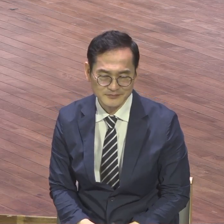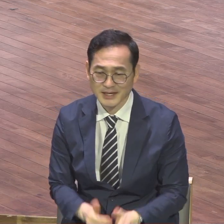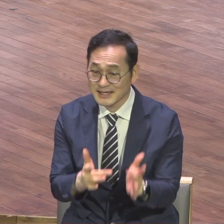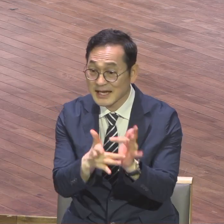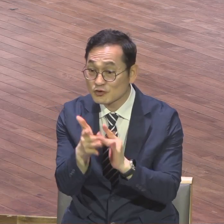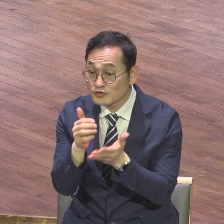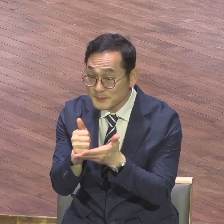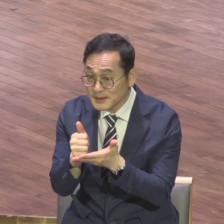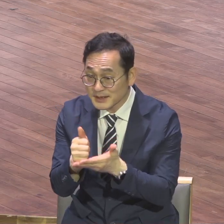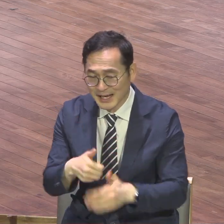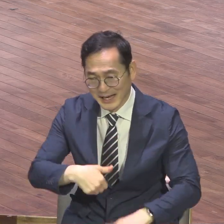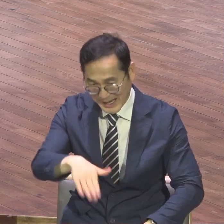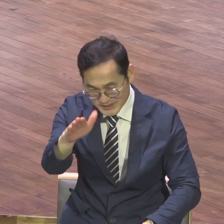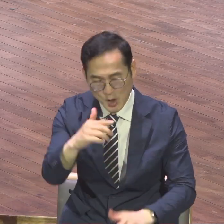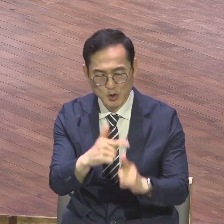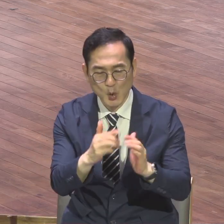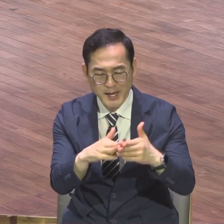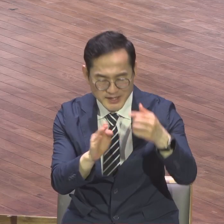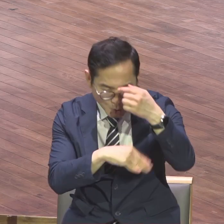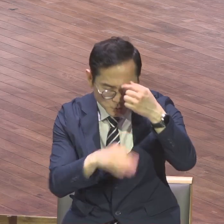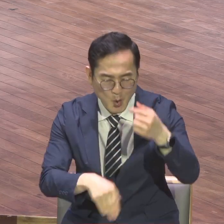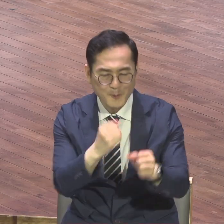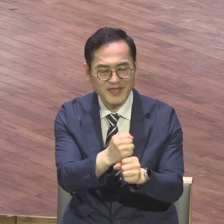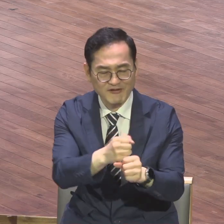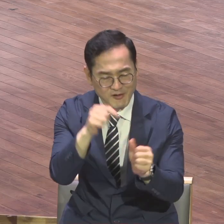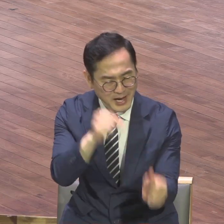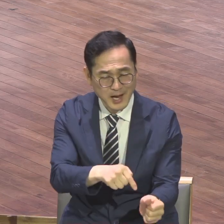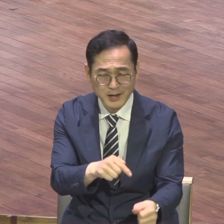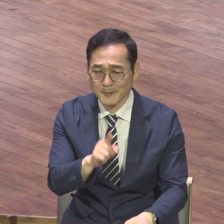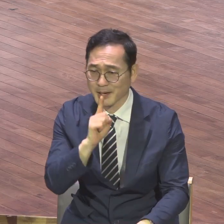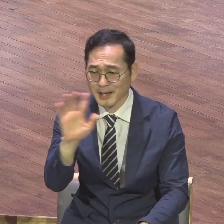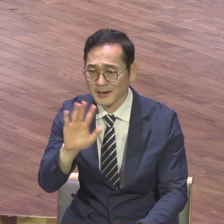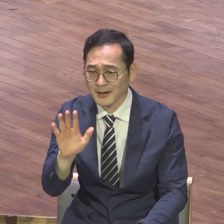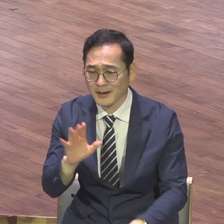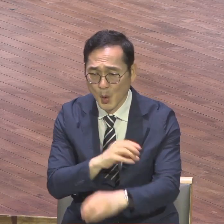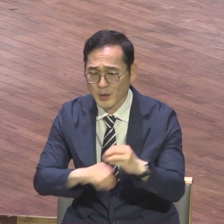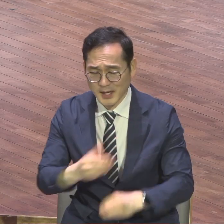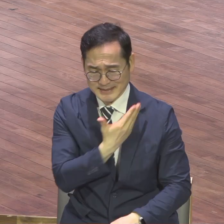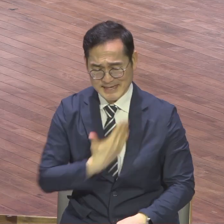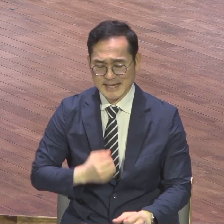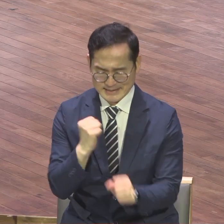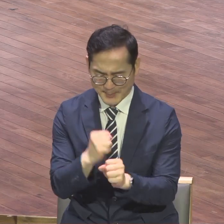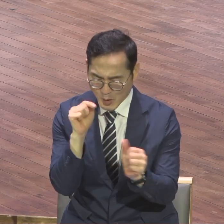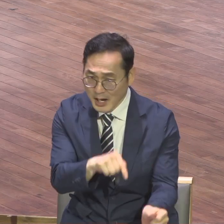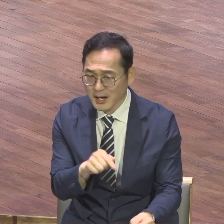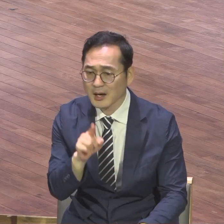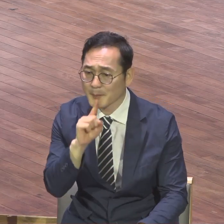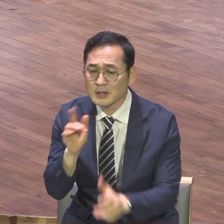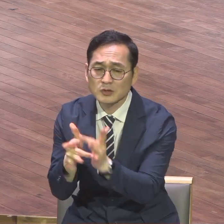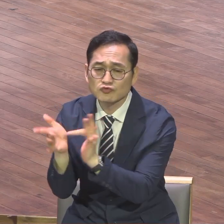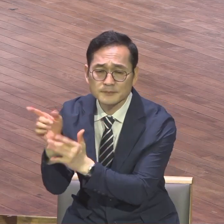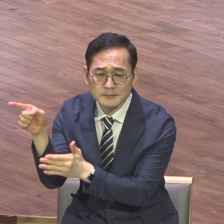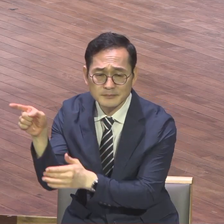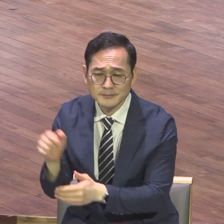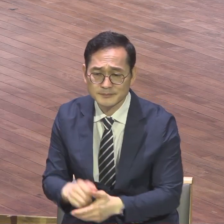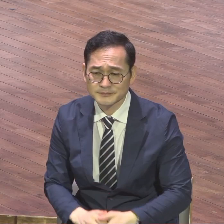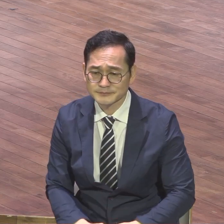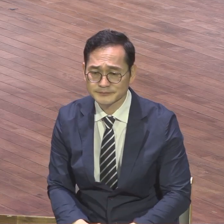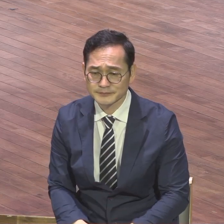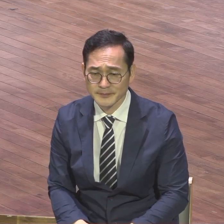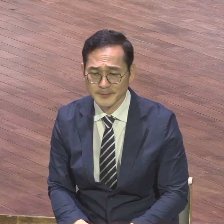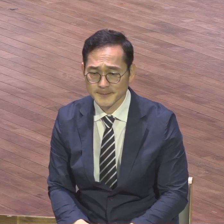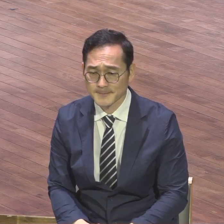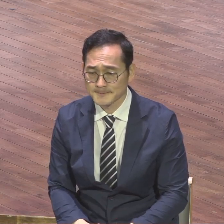예수님이 가서 제자 삼으라 그랬지. 제자는 목숨 건 사람입니다. 아무나 제자 아니에요. 올인한 사람입니다.